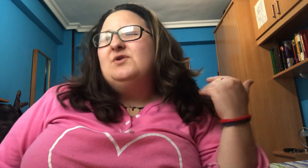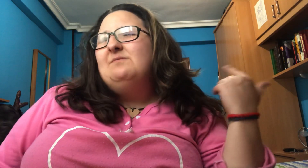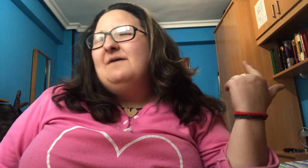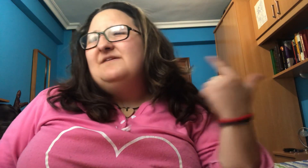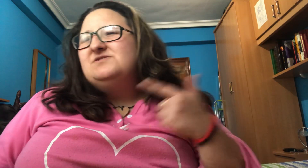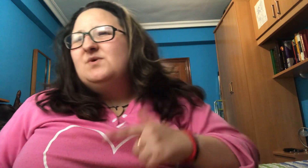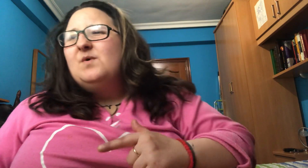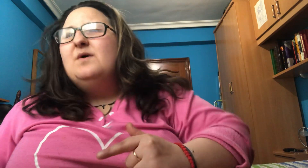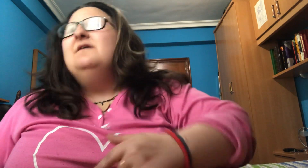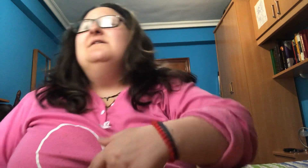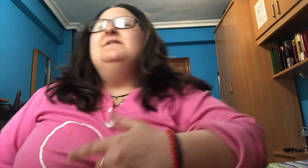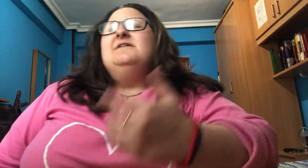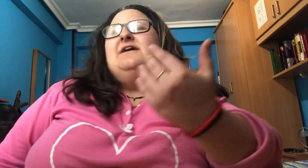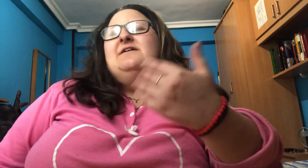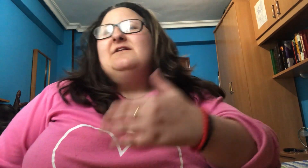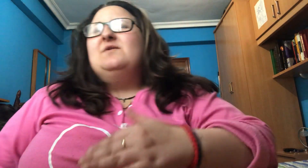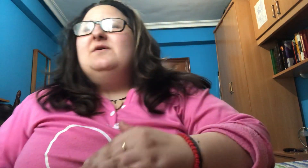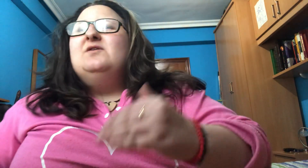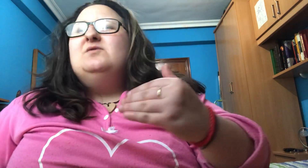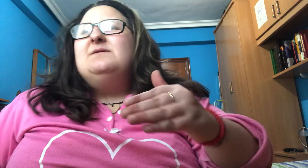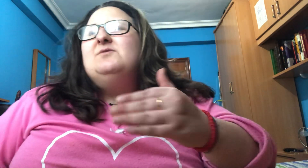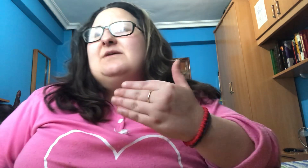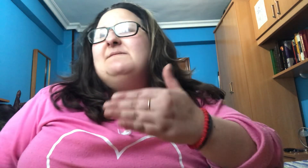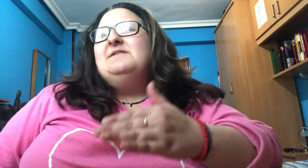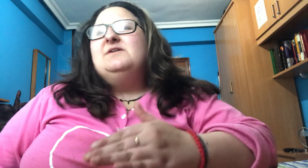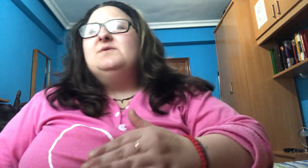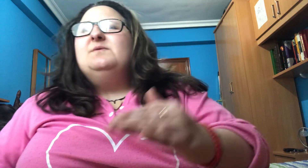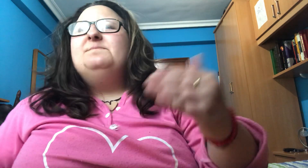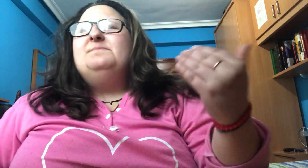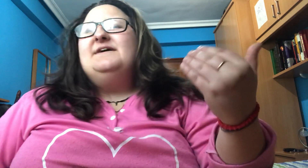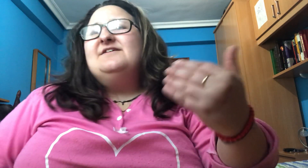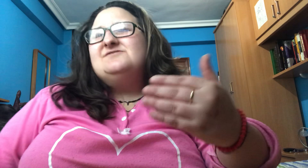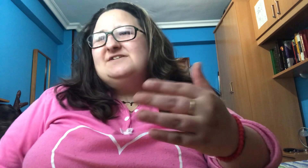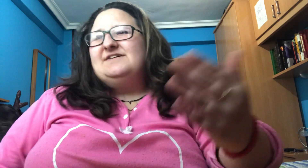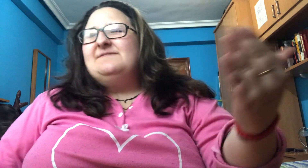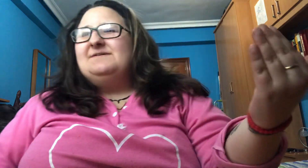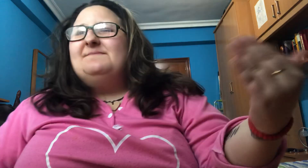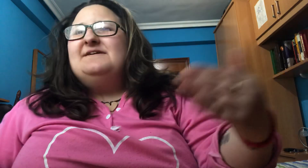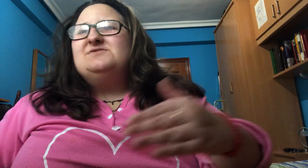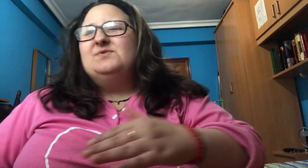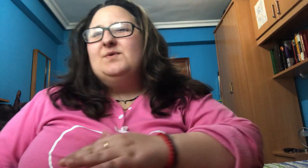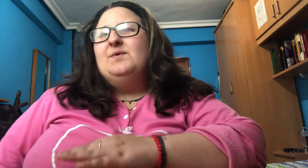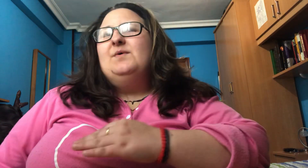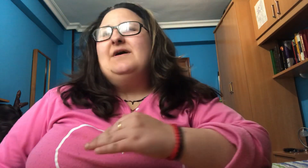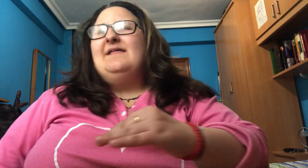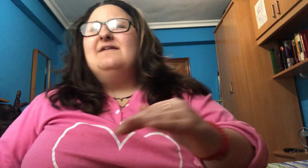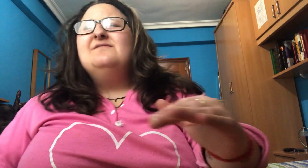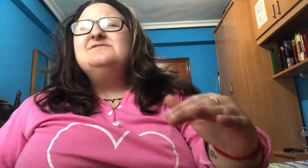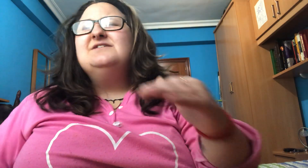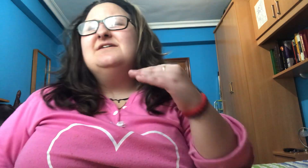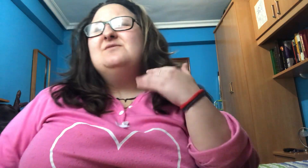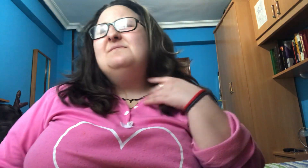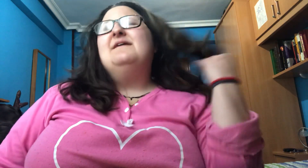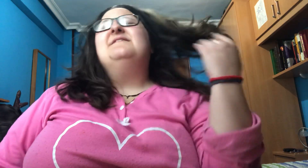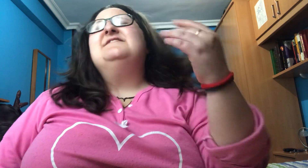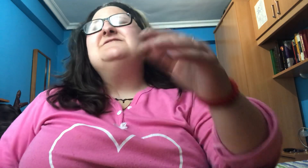me avisó. Ni recuerdo lo último que me dijo, pero sé que se marchó. Cada noche tú me diste